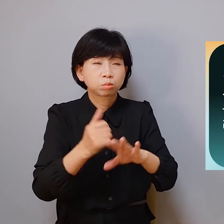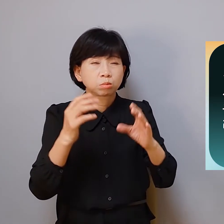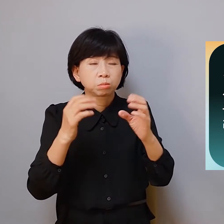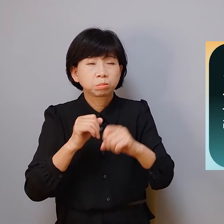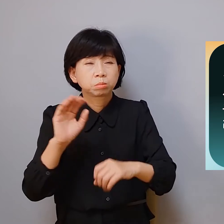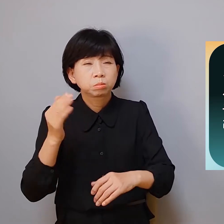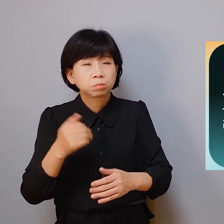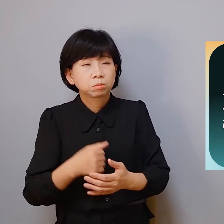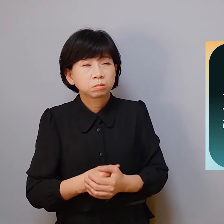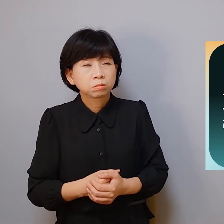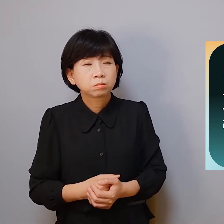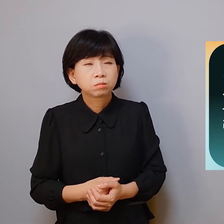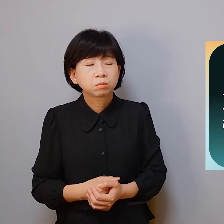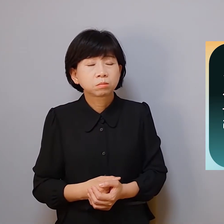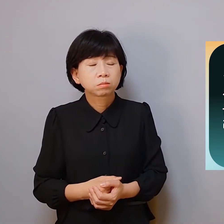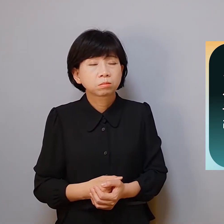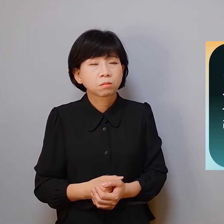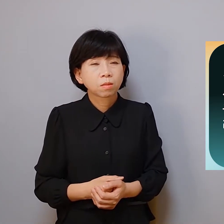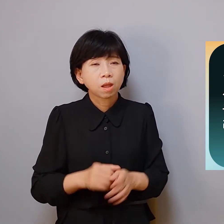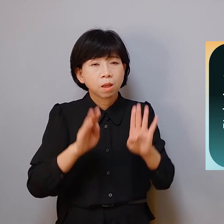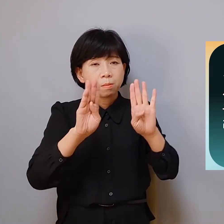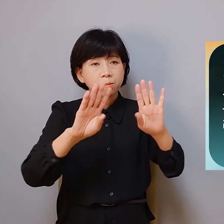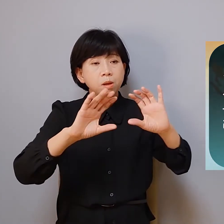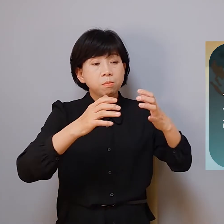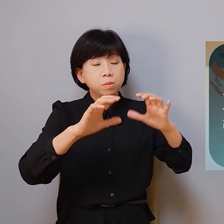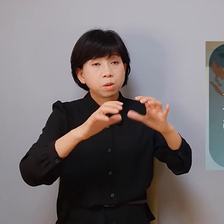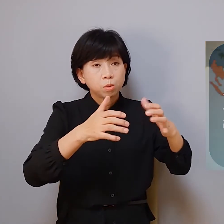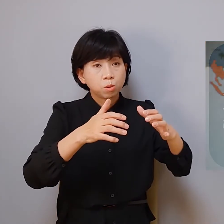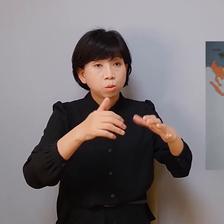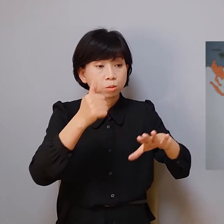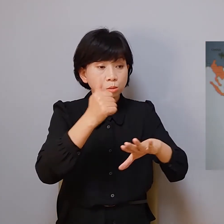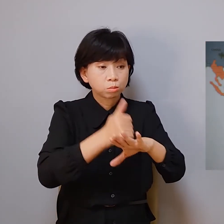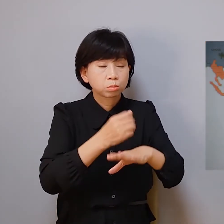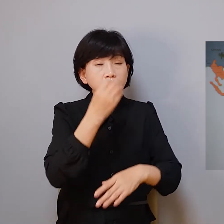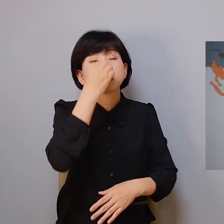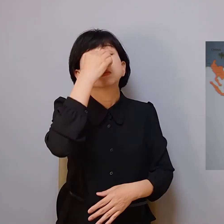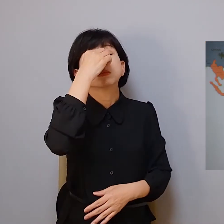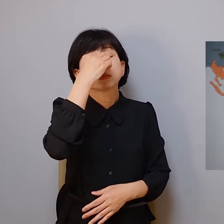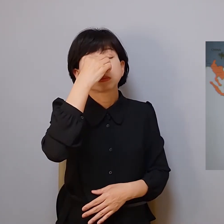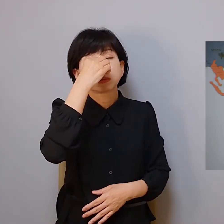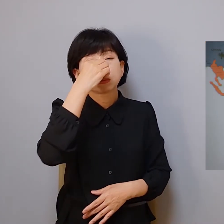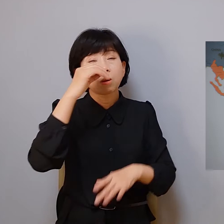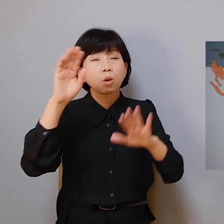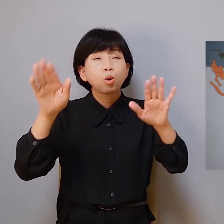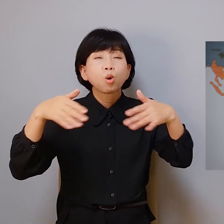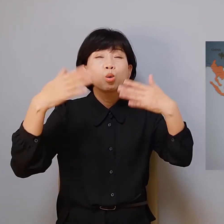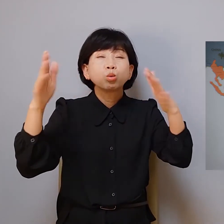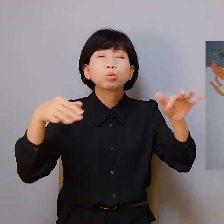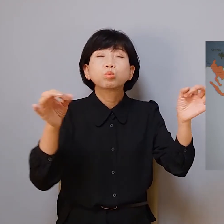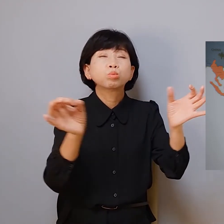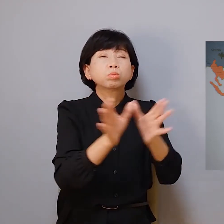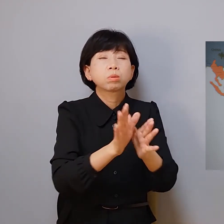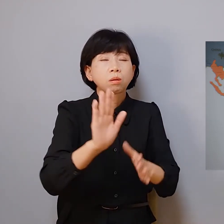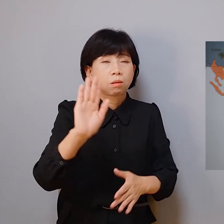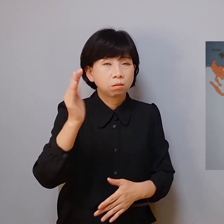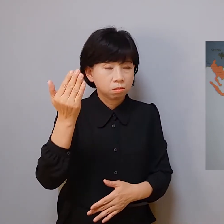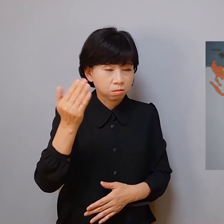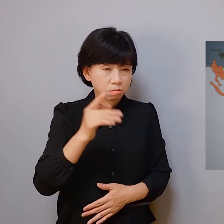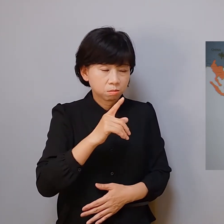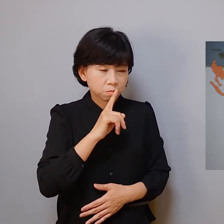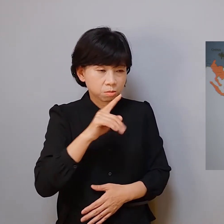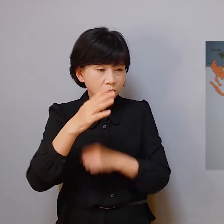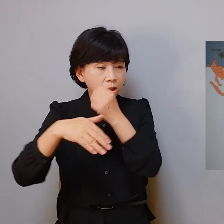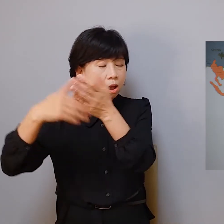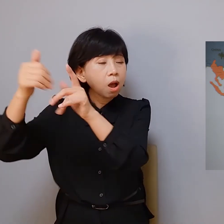지금 말씀하고 있는 거예요. 바벨론이 자고해서 나중에 교만해져서 바람처럼 사라질 거다.